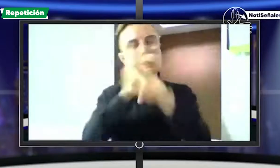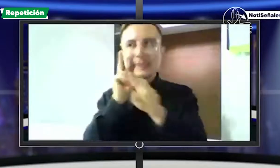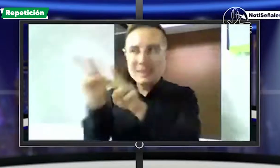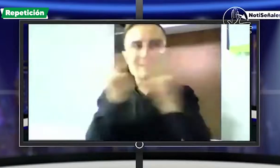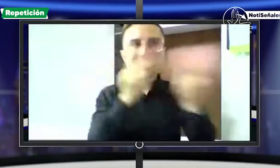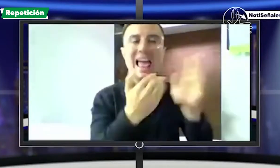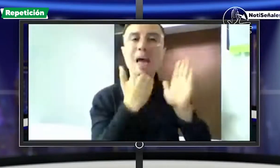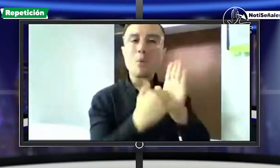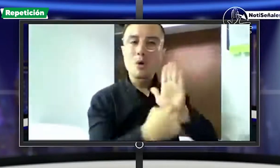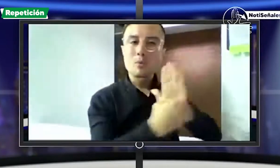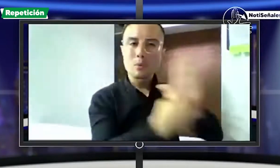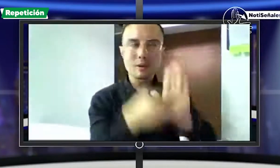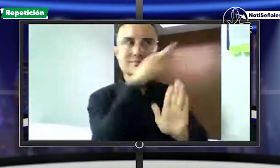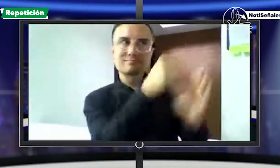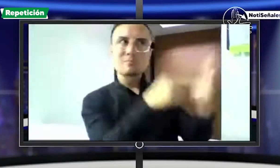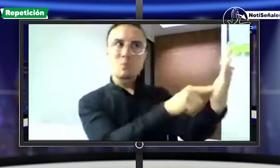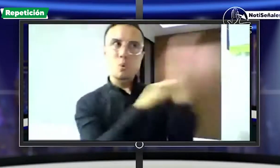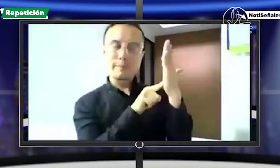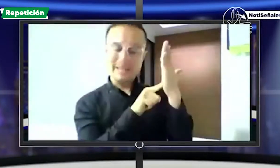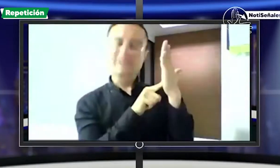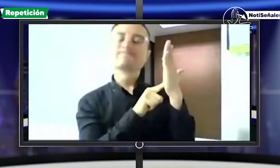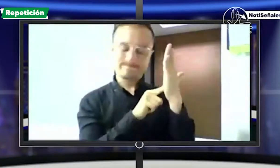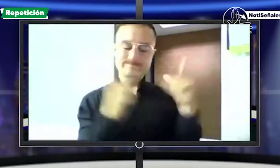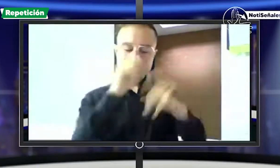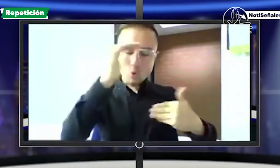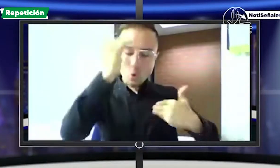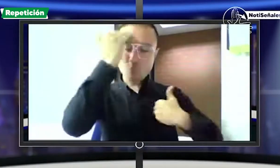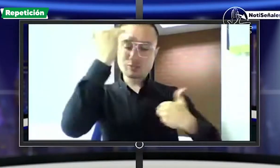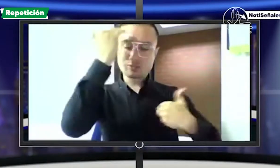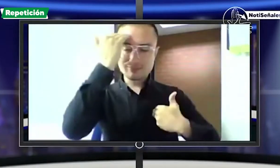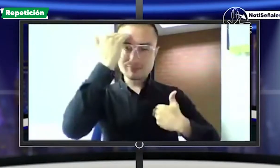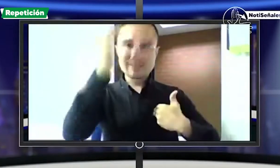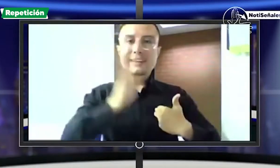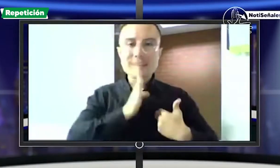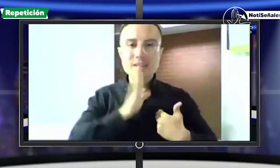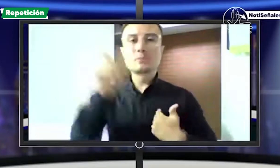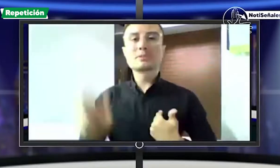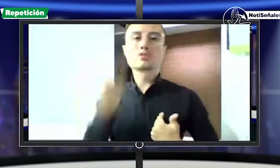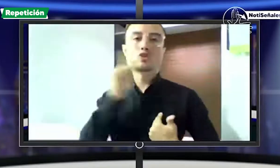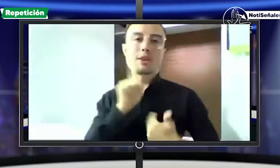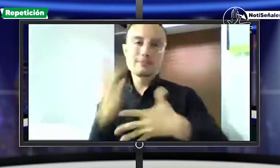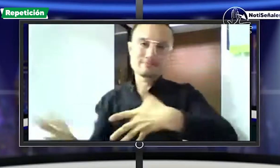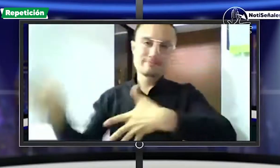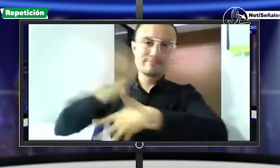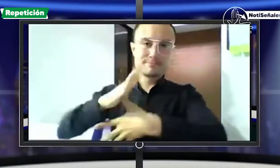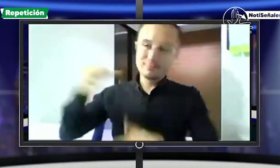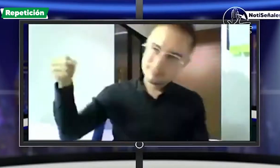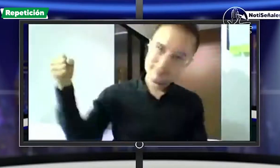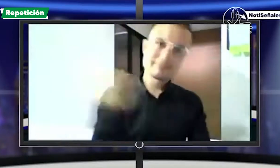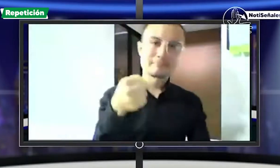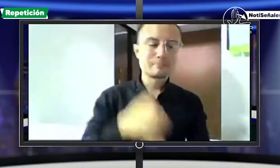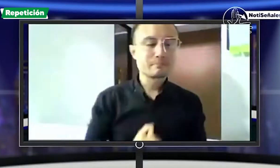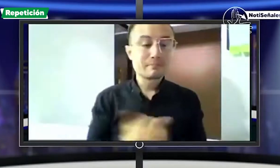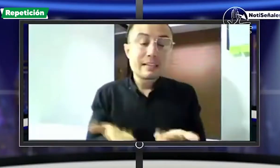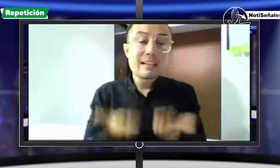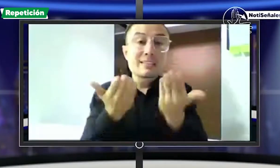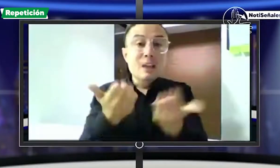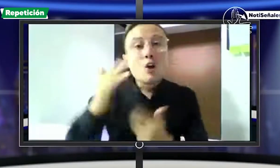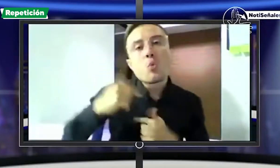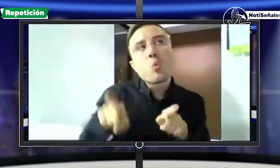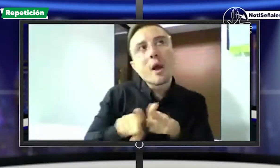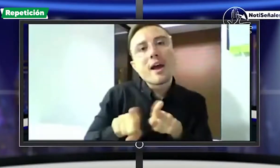que cuando existan estas visitas guiadas para la comunidad sorda sea una persona sorda señante pues que dé esta misma